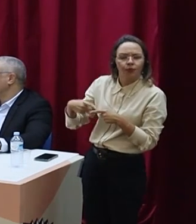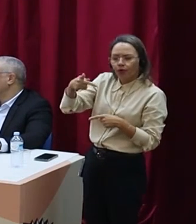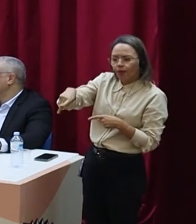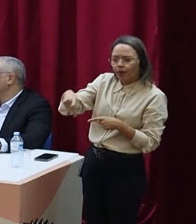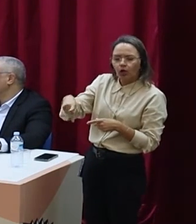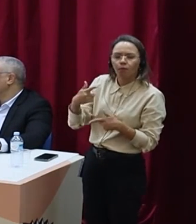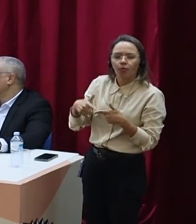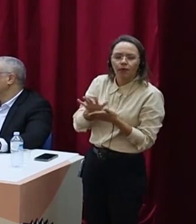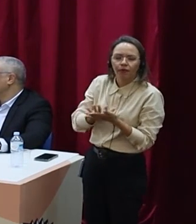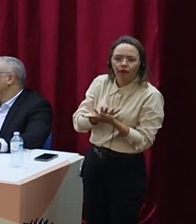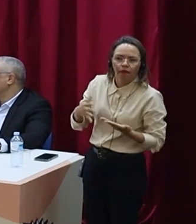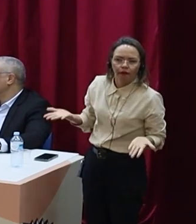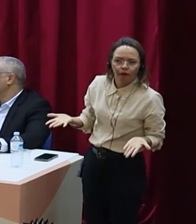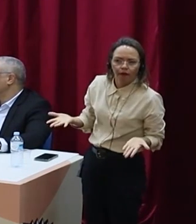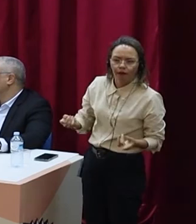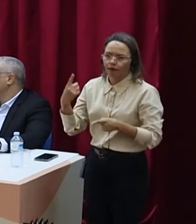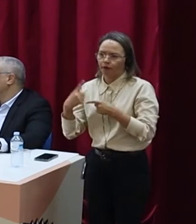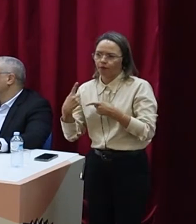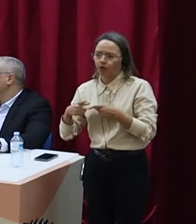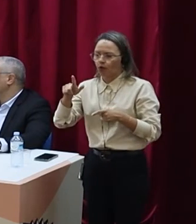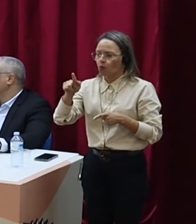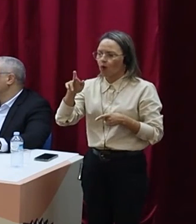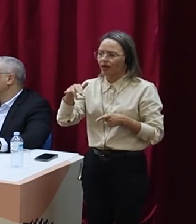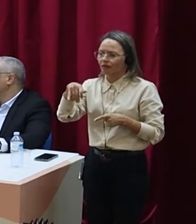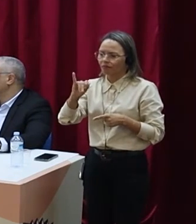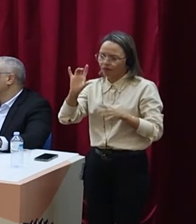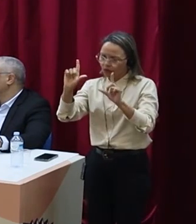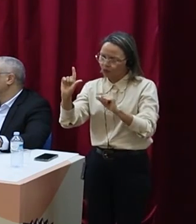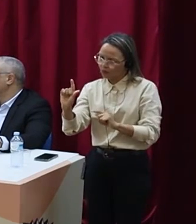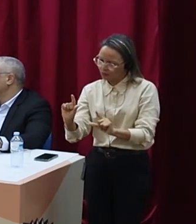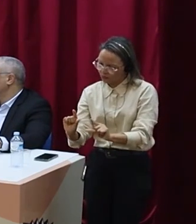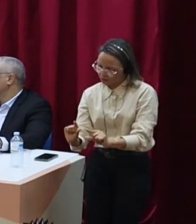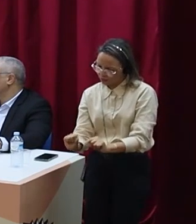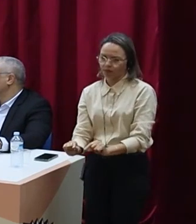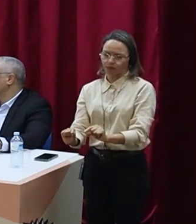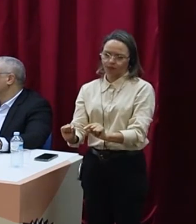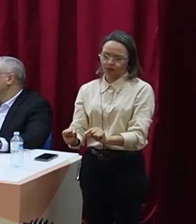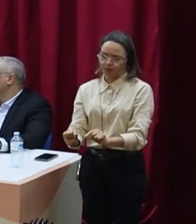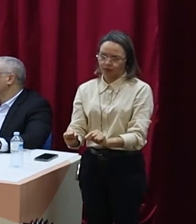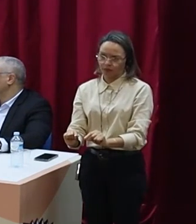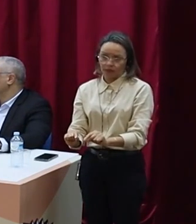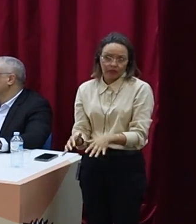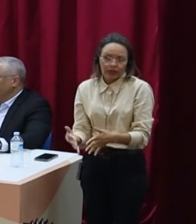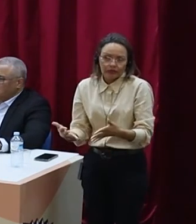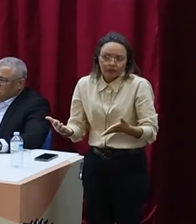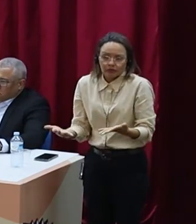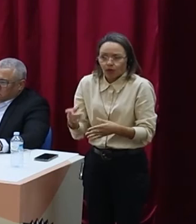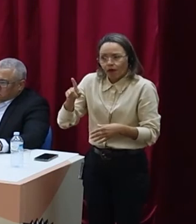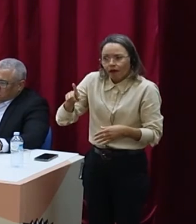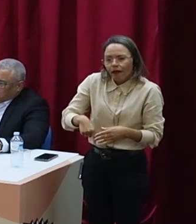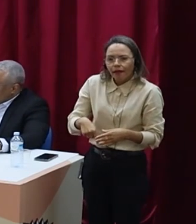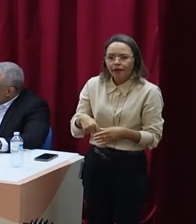guaraní va perdiendo. Entonces, es un tema que allá nos falta